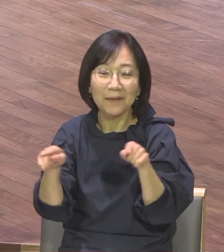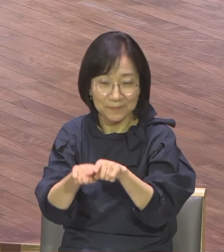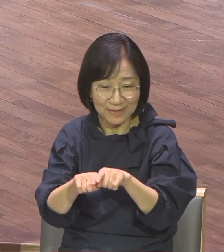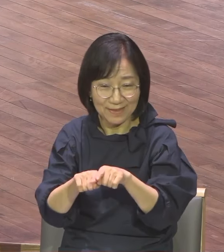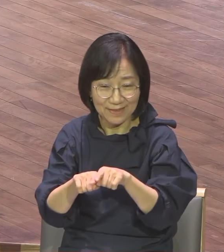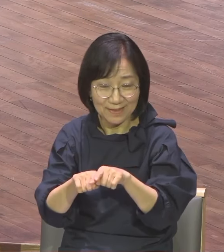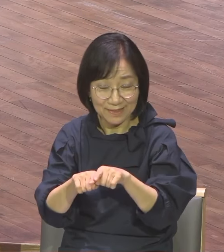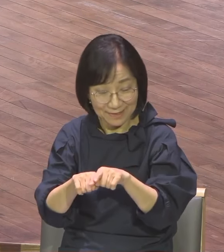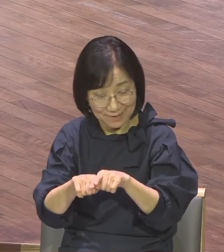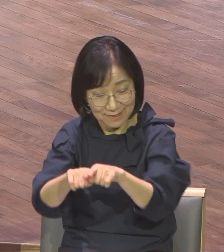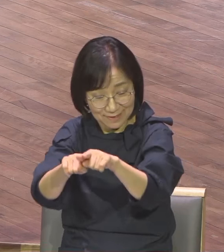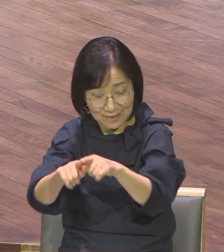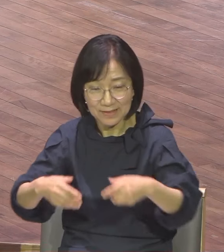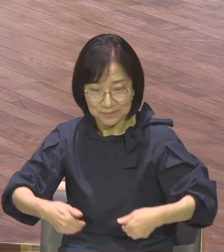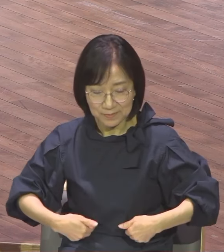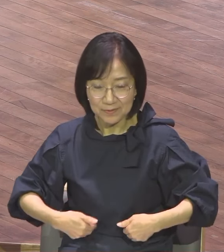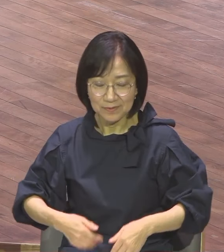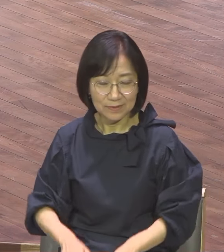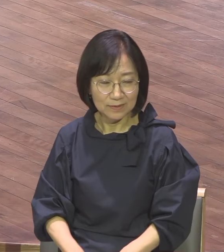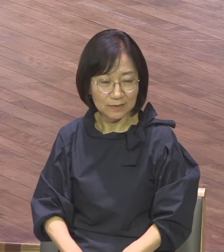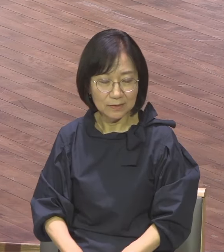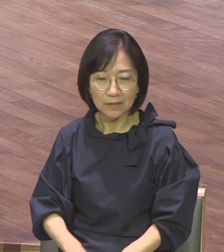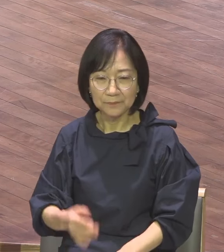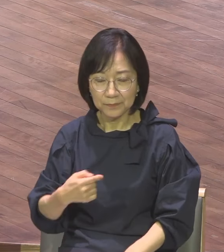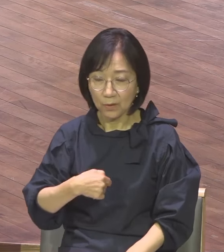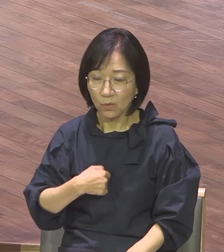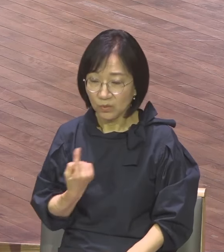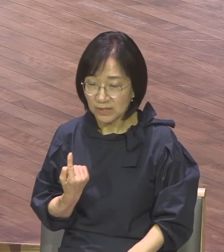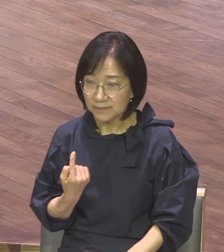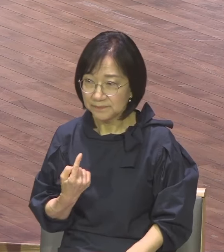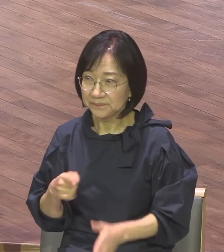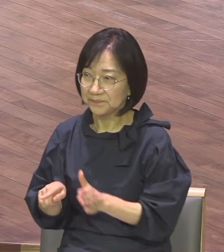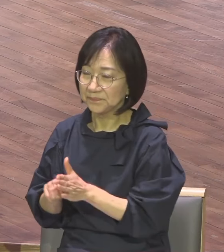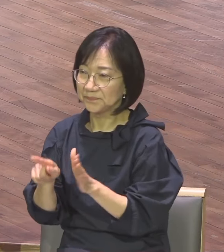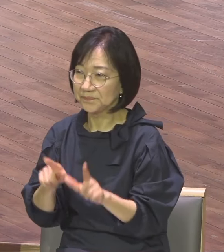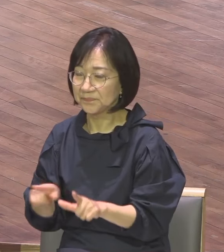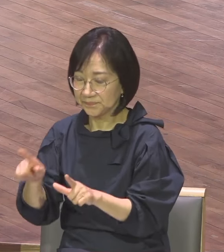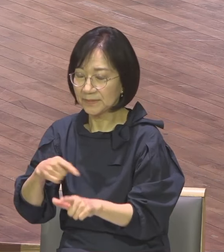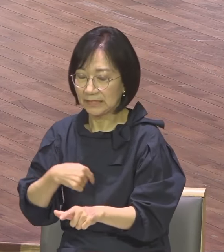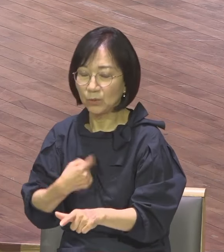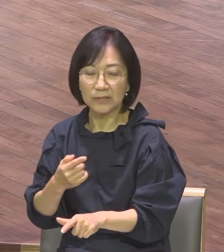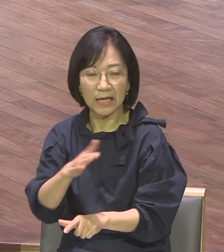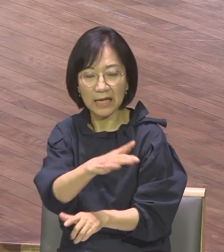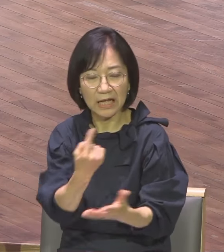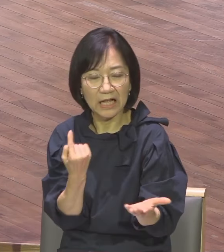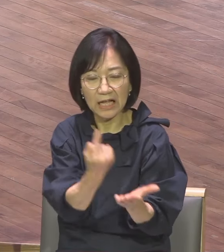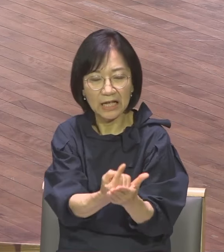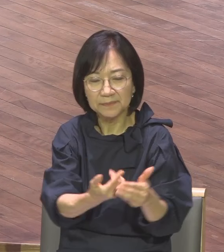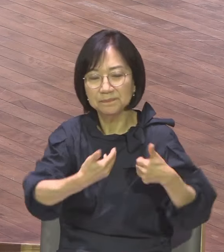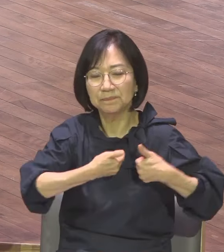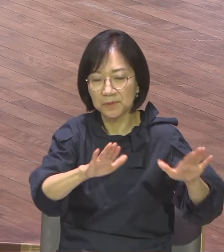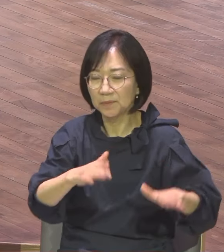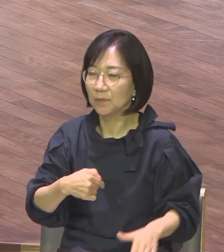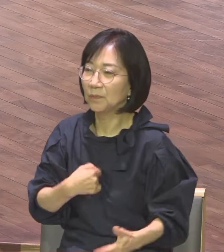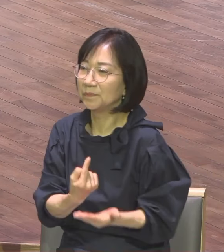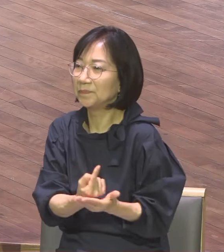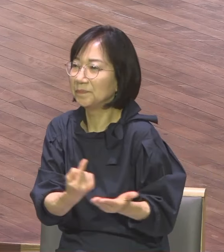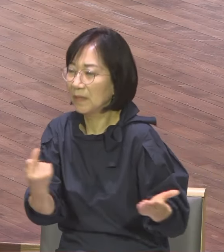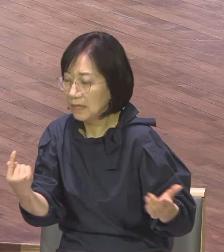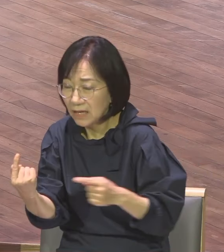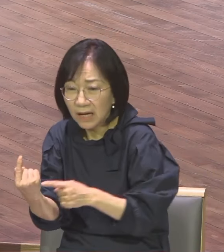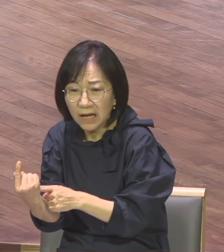특별히 신앙생활은요 더 그렇습니다. 홀로 신앙생활을 한다. 홀로 신앙생활을 한다.